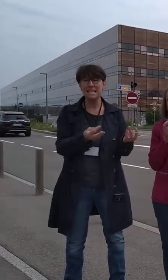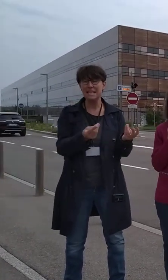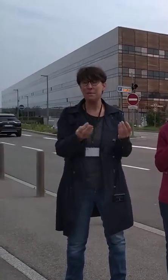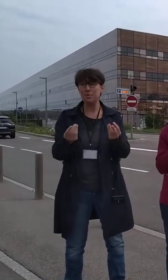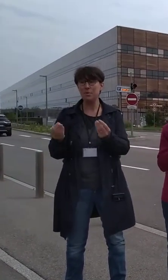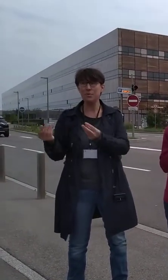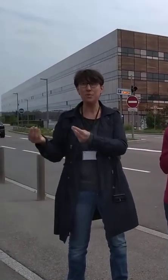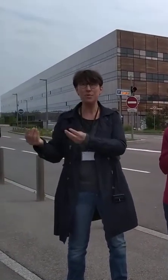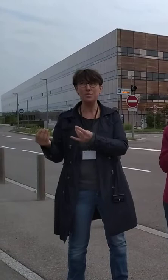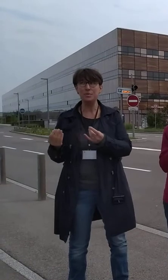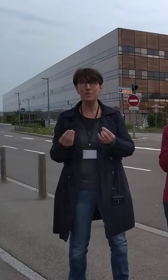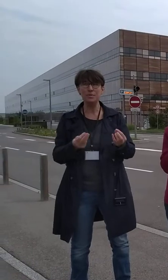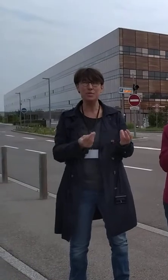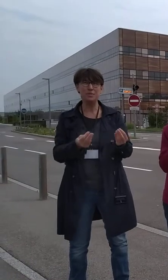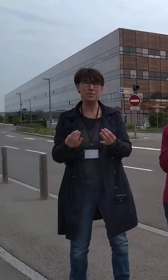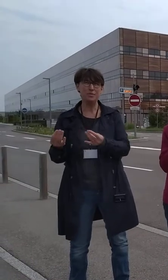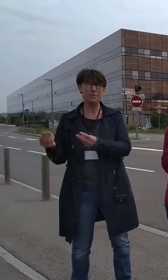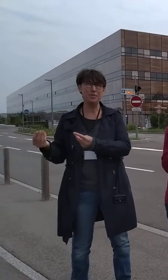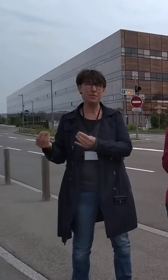merci